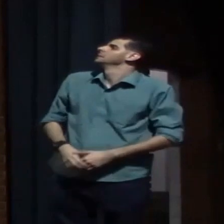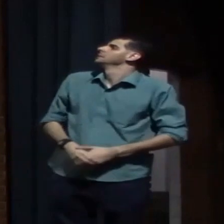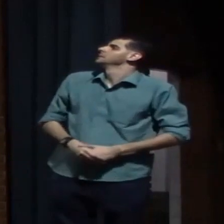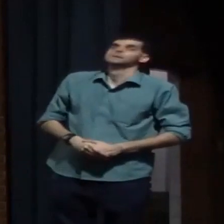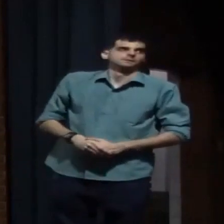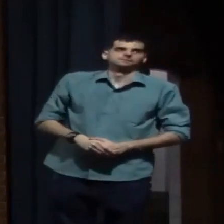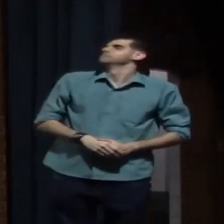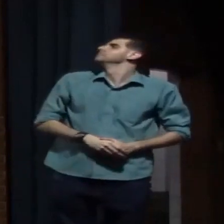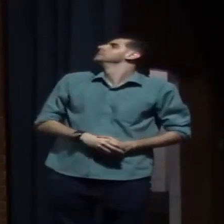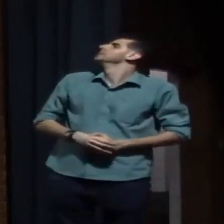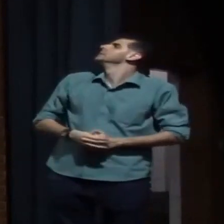Próximo slide.